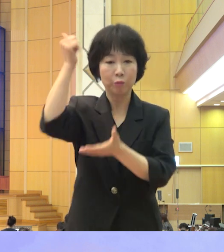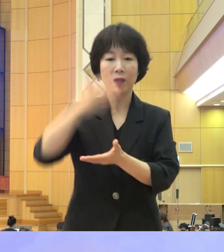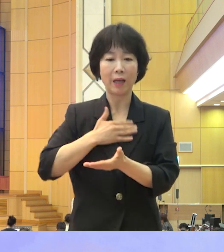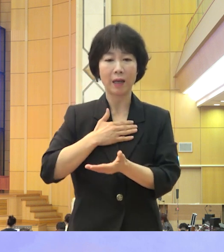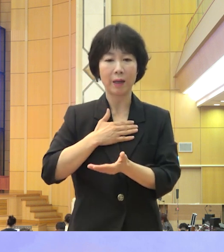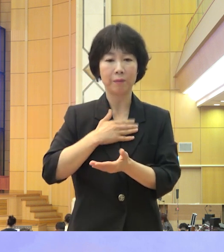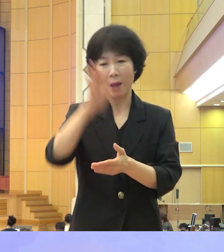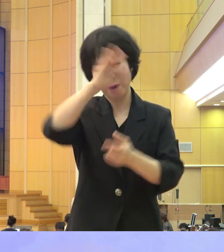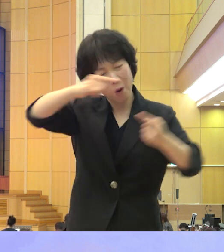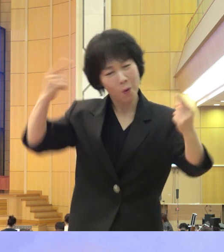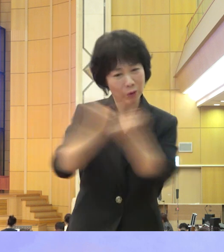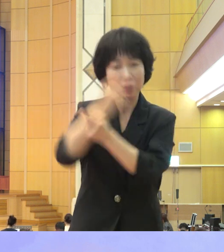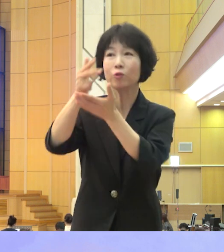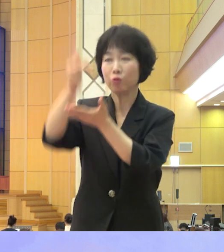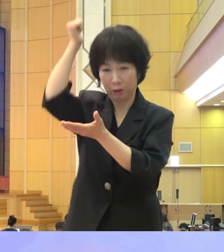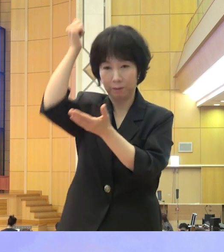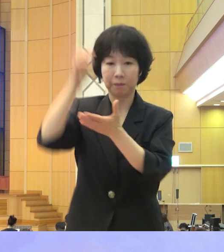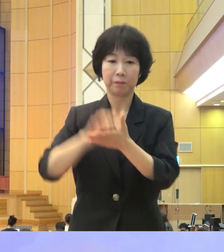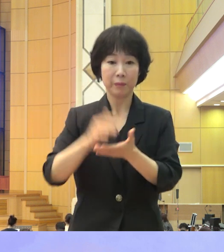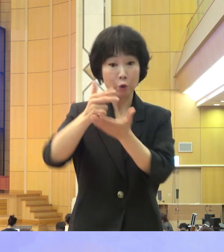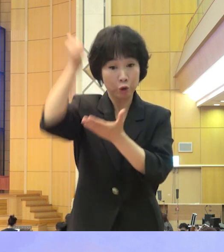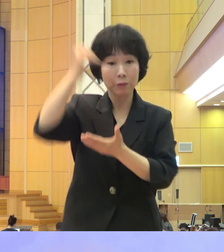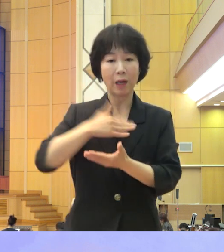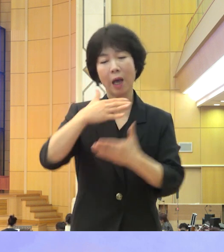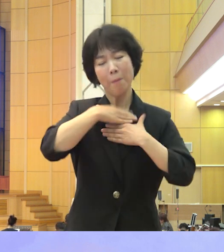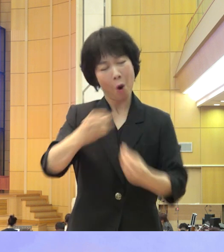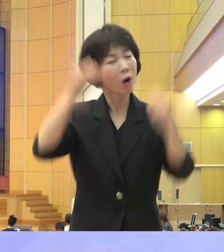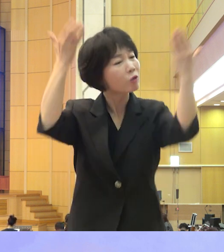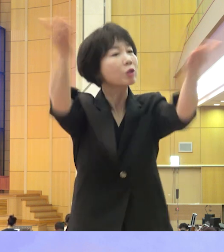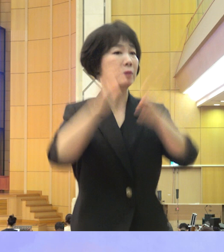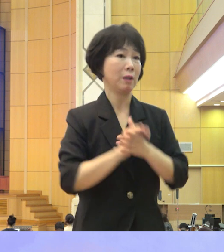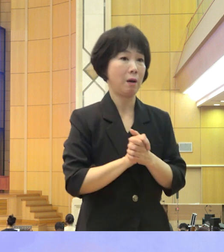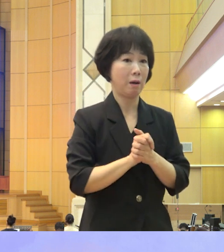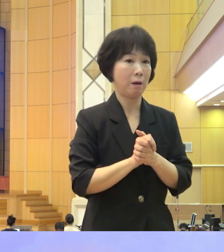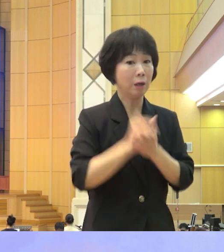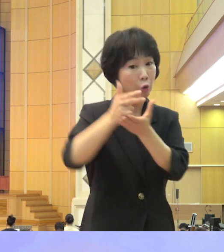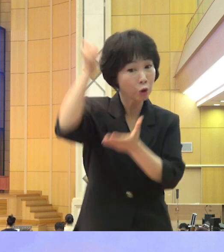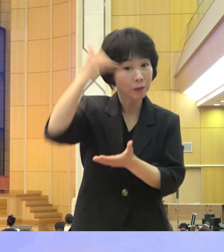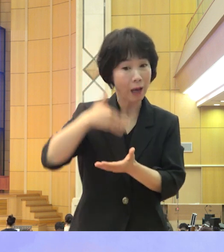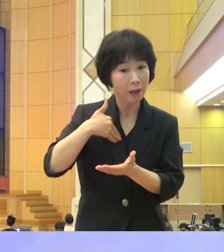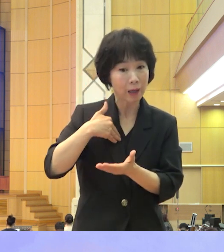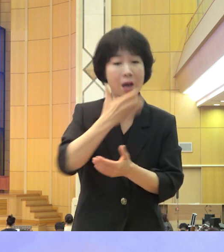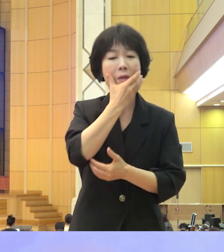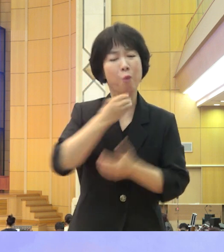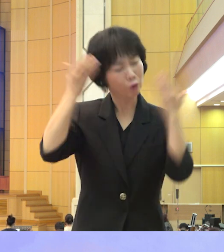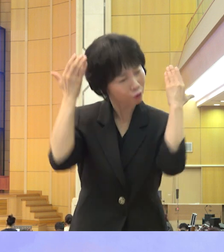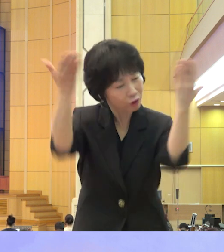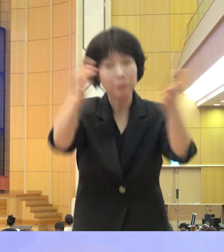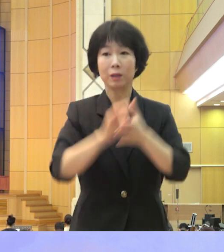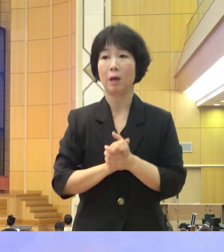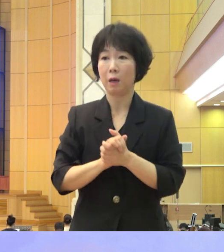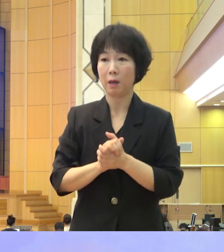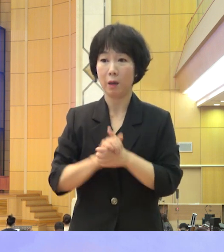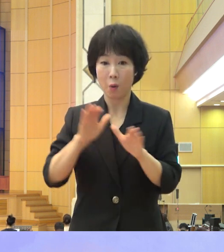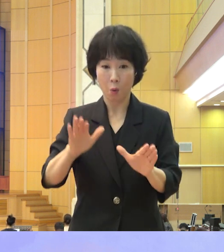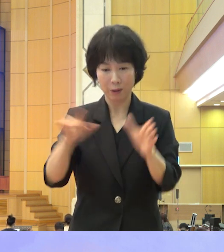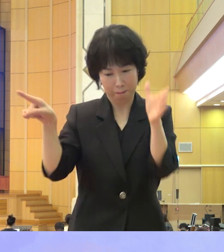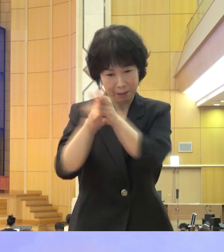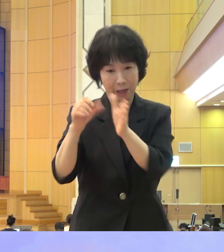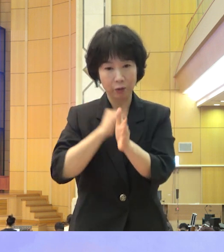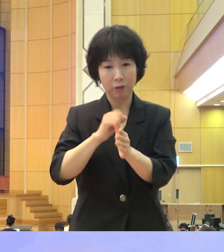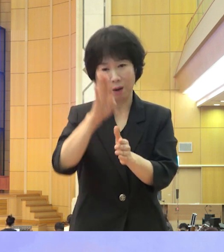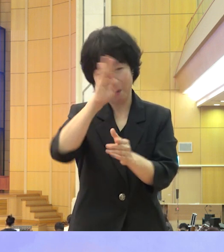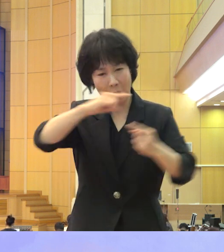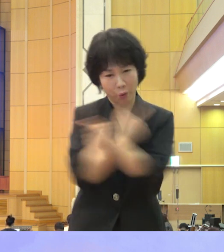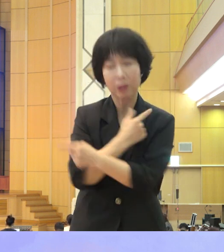주님은 나의 치료자십니다. 주님은 나의 평안이십니다. 주님은 나의 복이십니다. 오늘 믿음으로